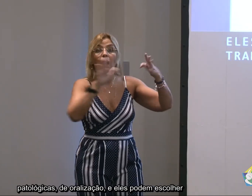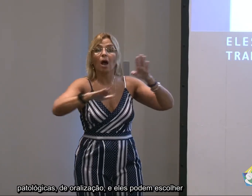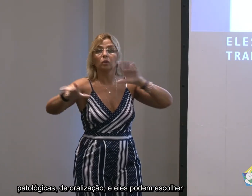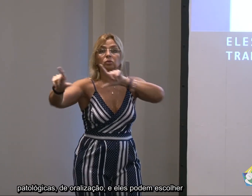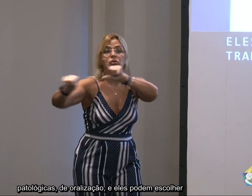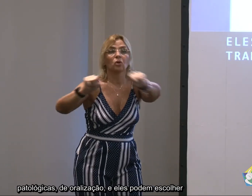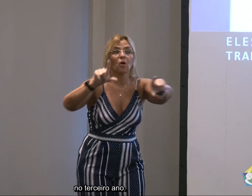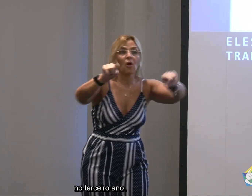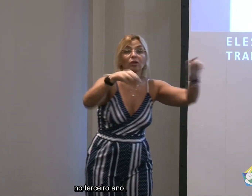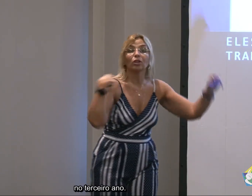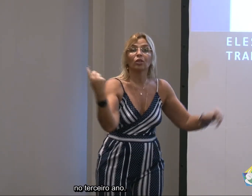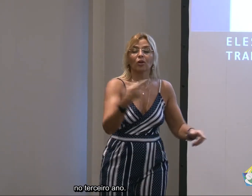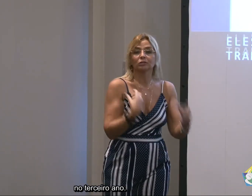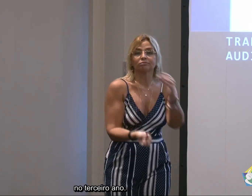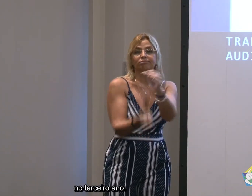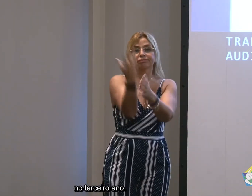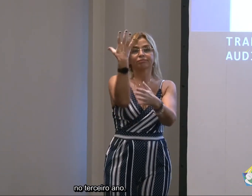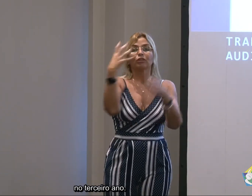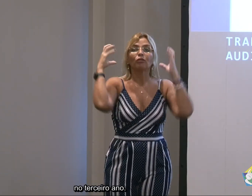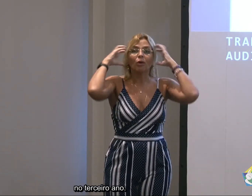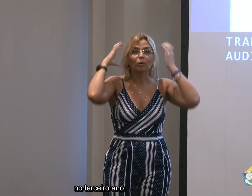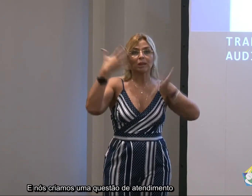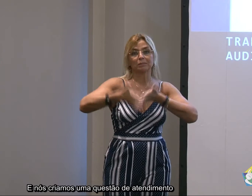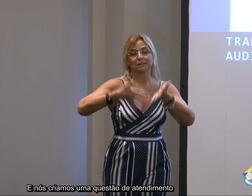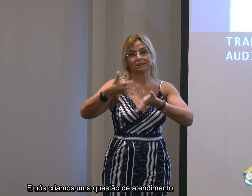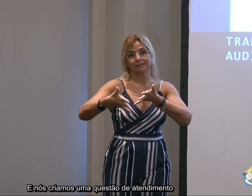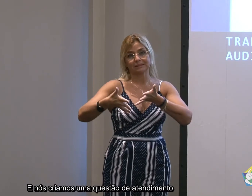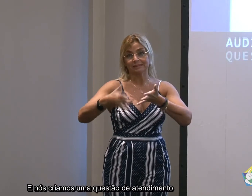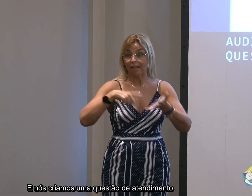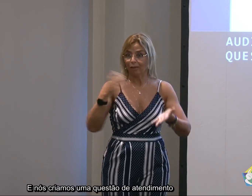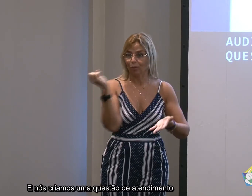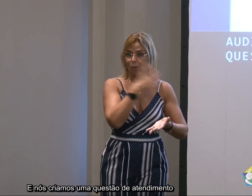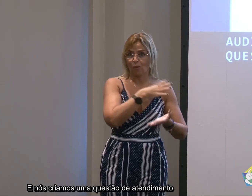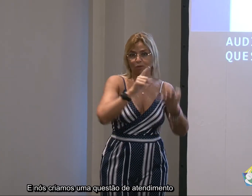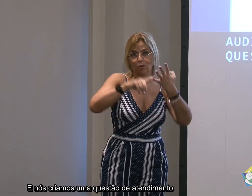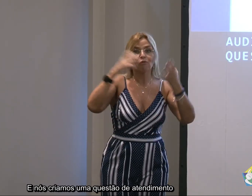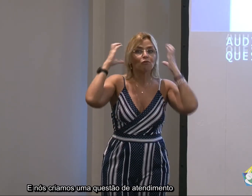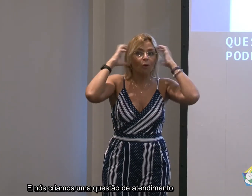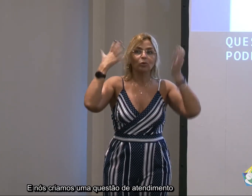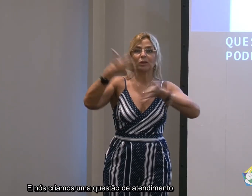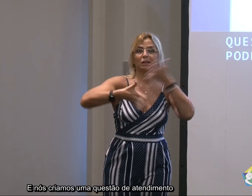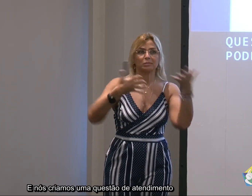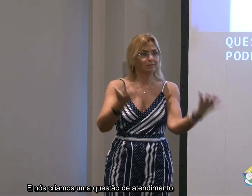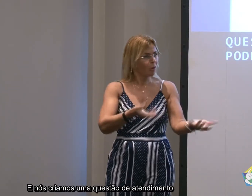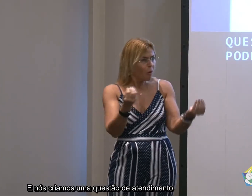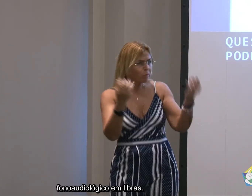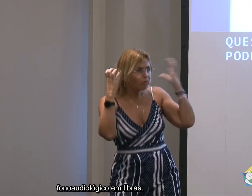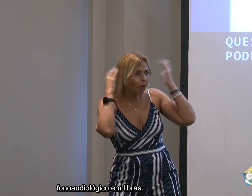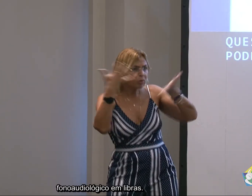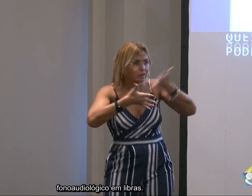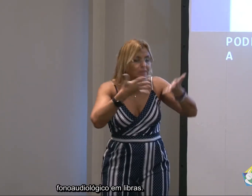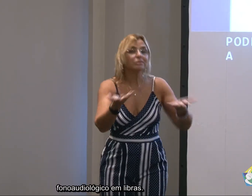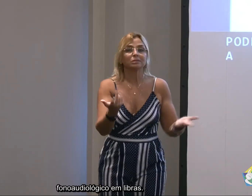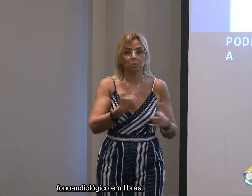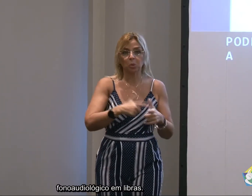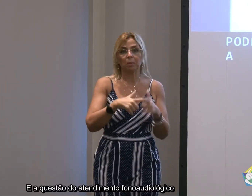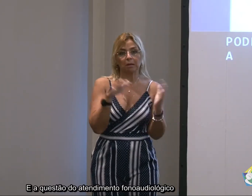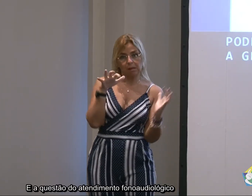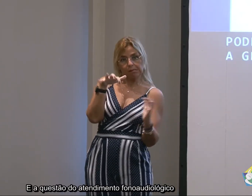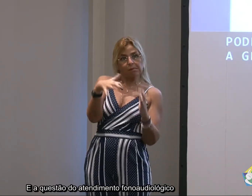podem escolher no 3º ano. E a gente criou uma questão de atendimento fonoaudiológico em Libras. E